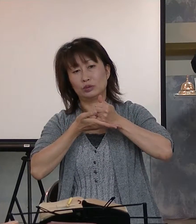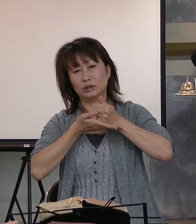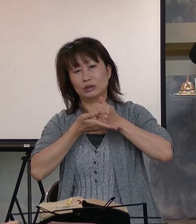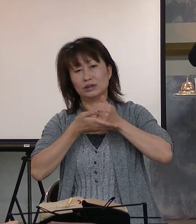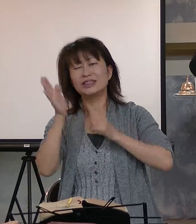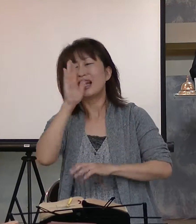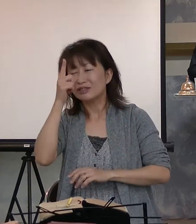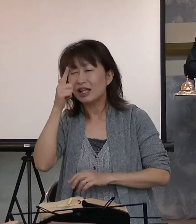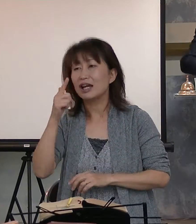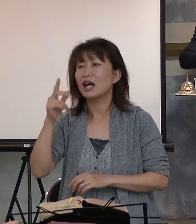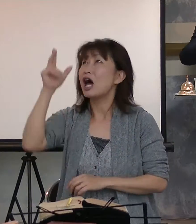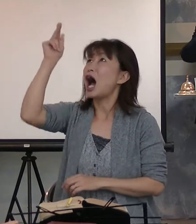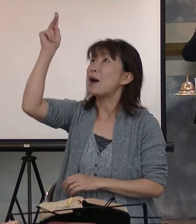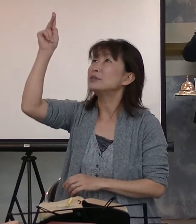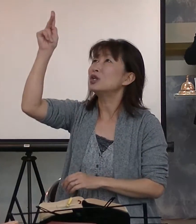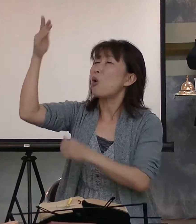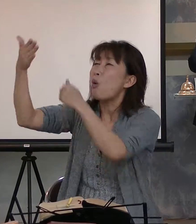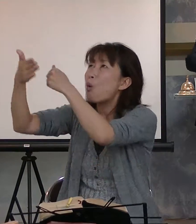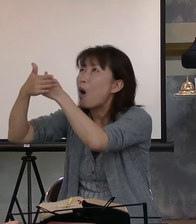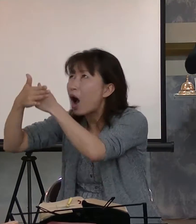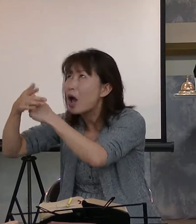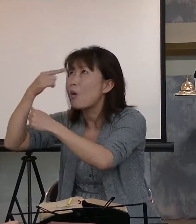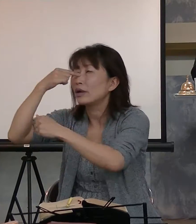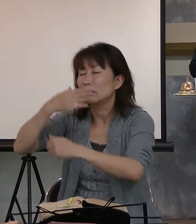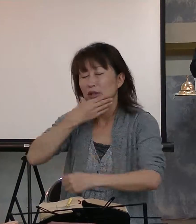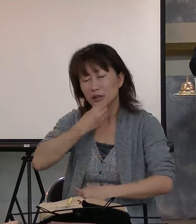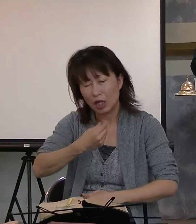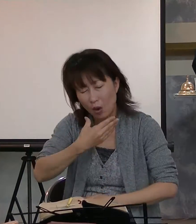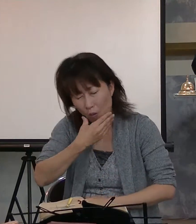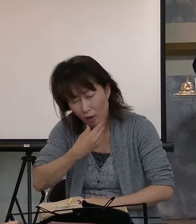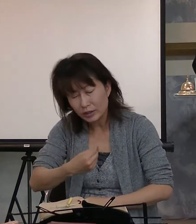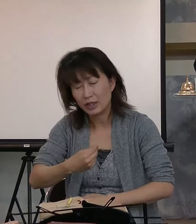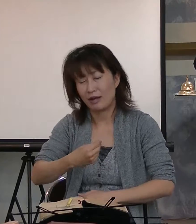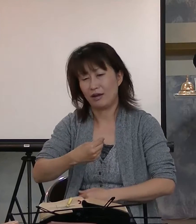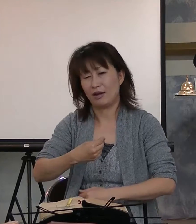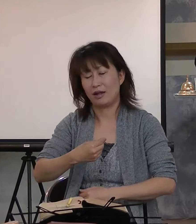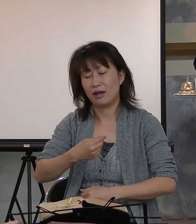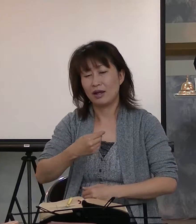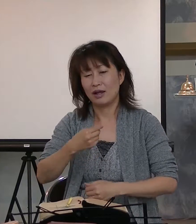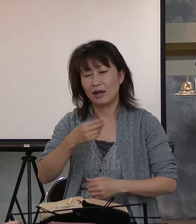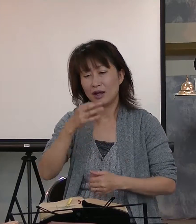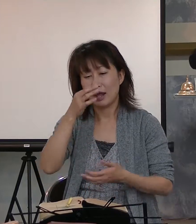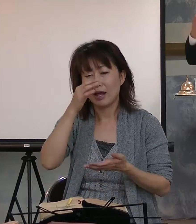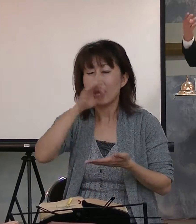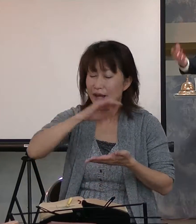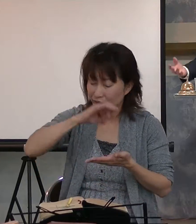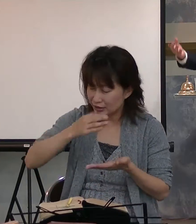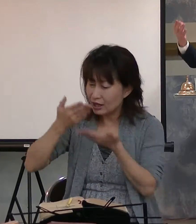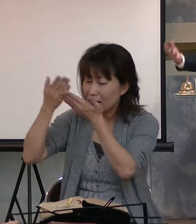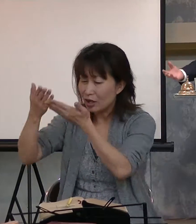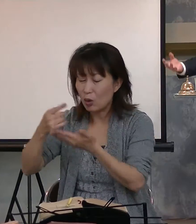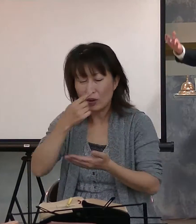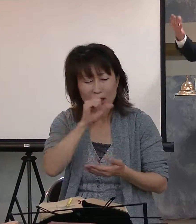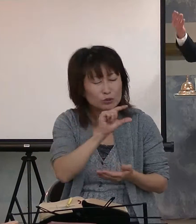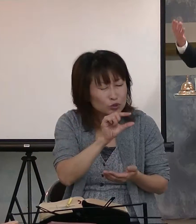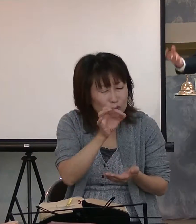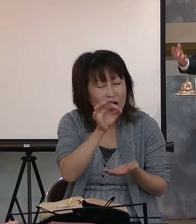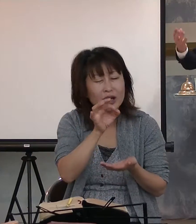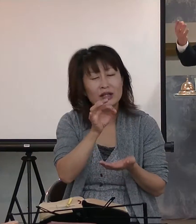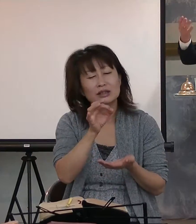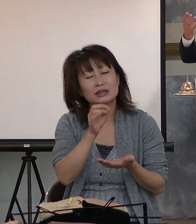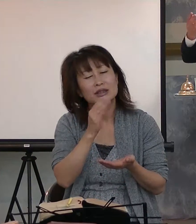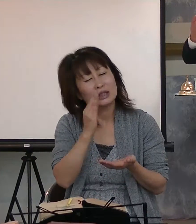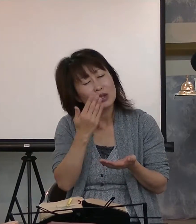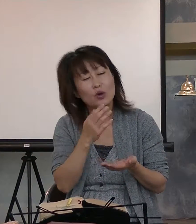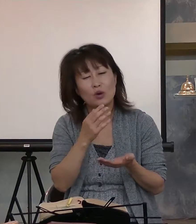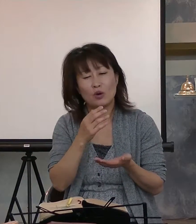幸せだからありがたいから、この献金、私はこの献金しかできないから、これを持って一人一人をもっと